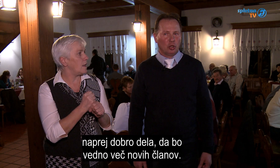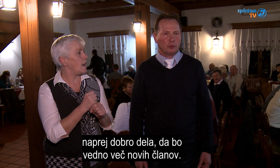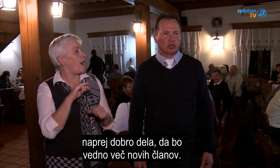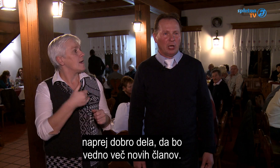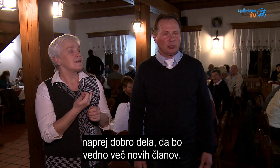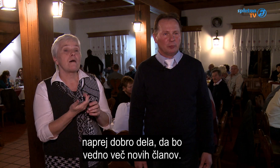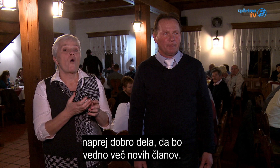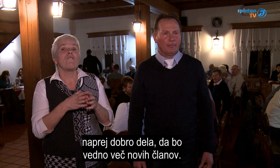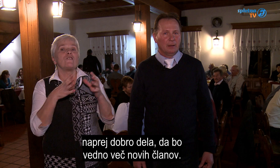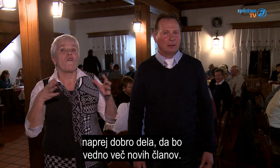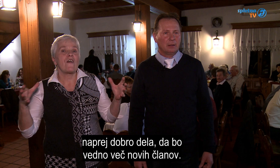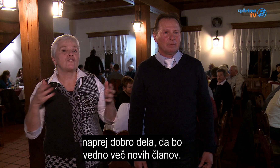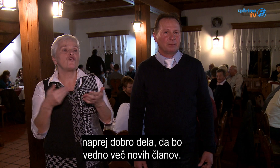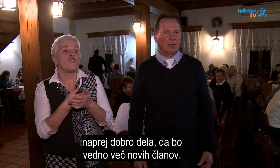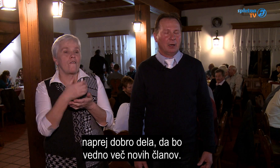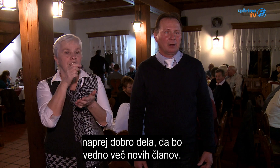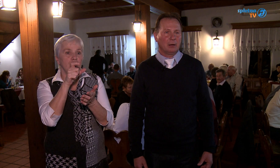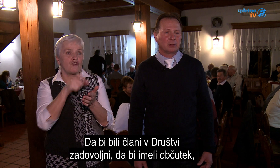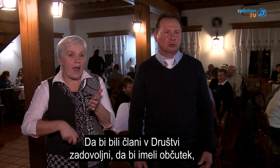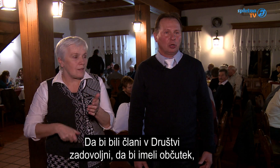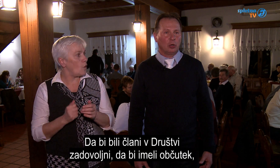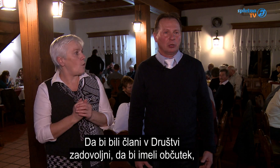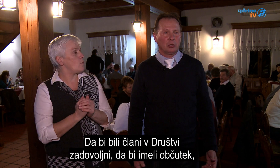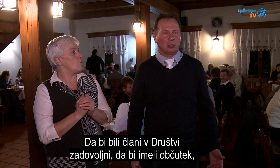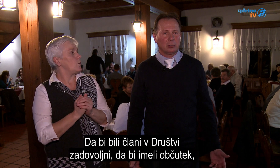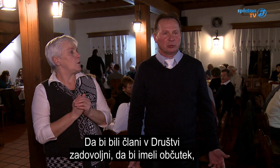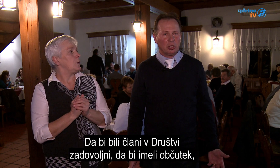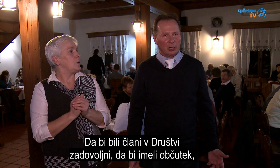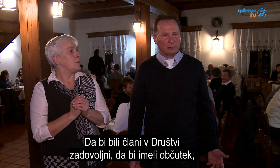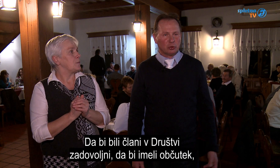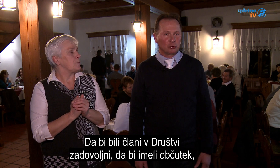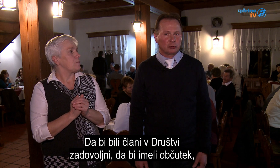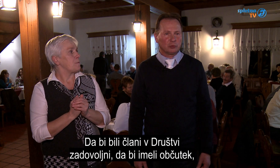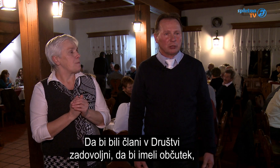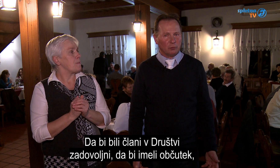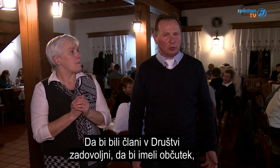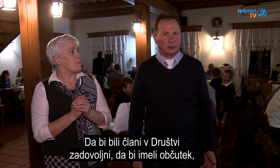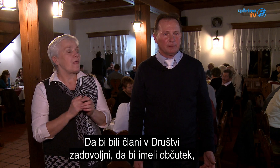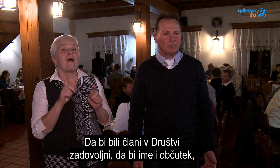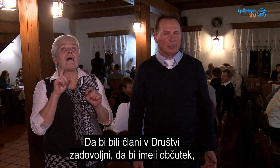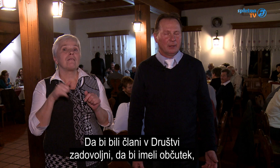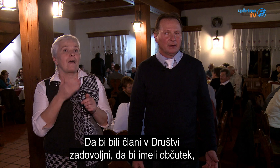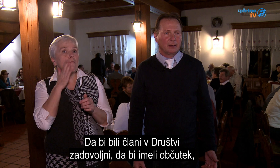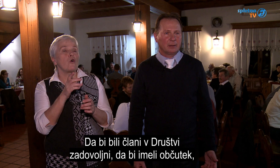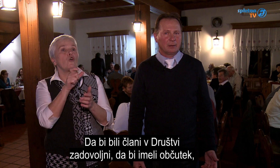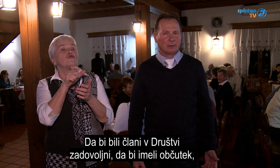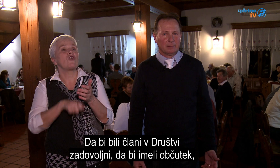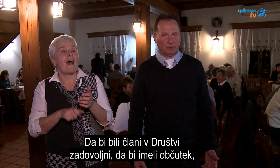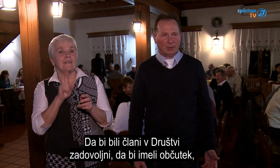novih članov, da so člani v društvu zadovoljni, da